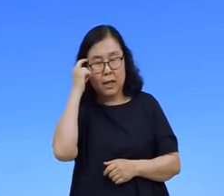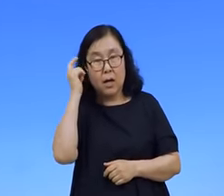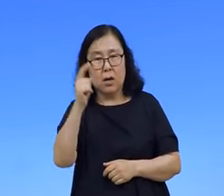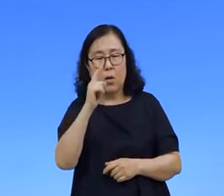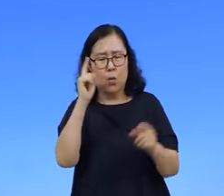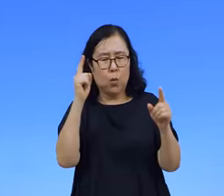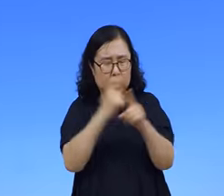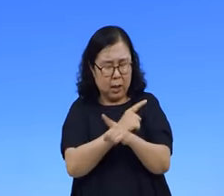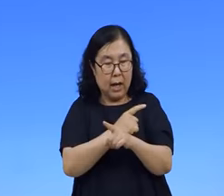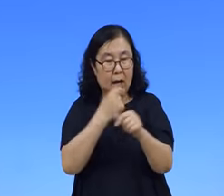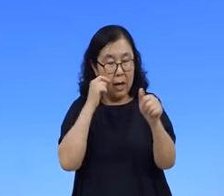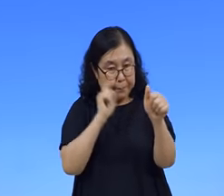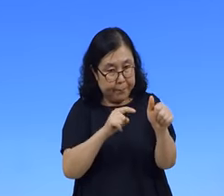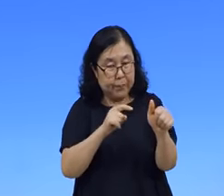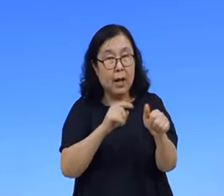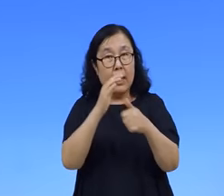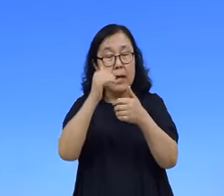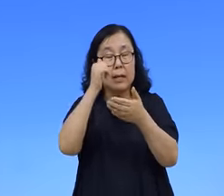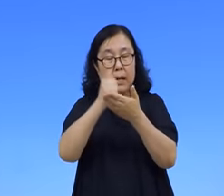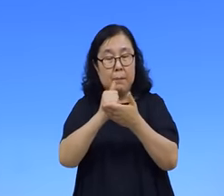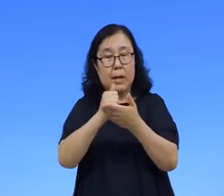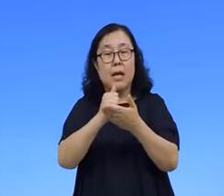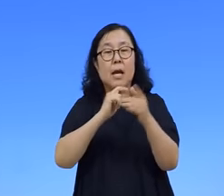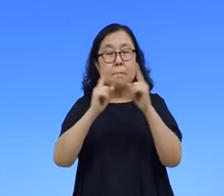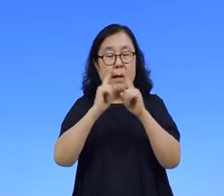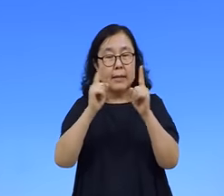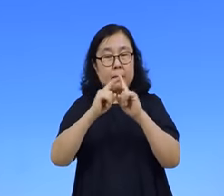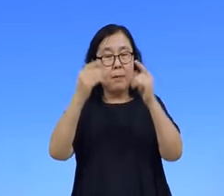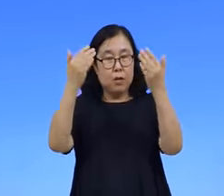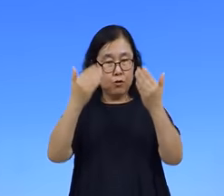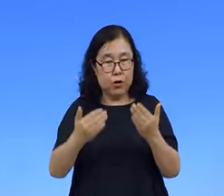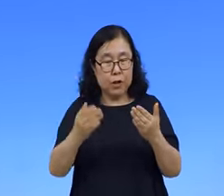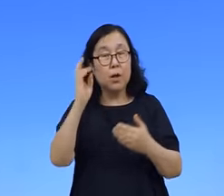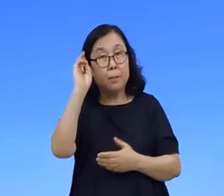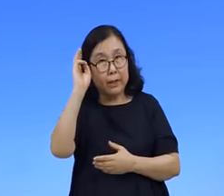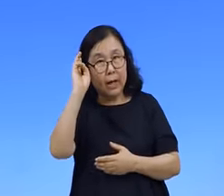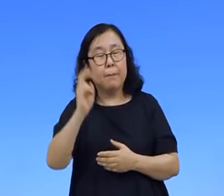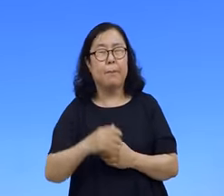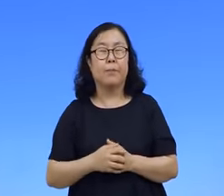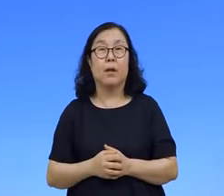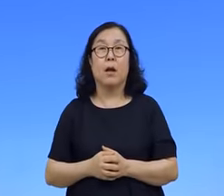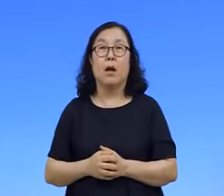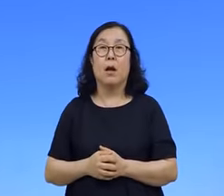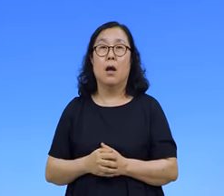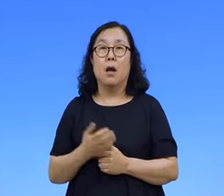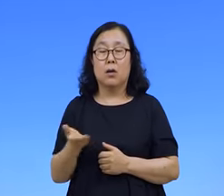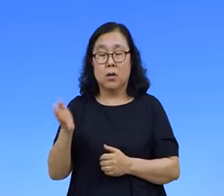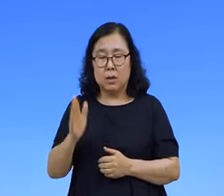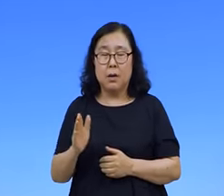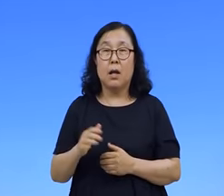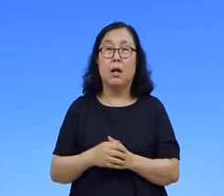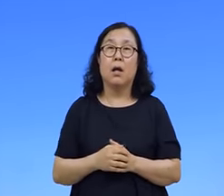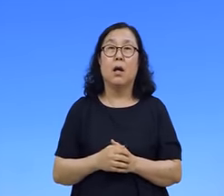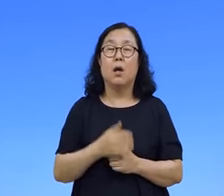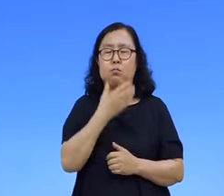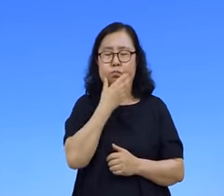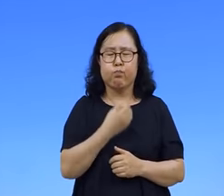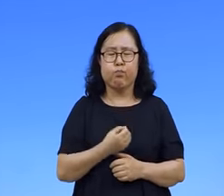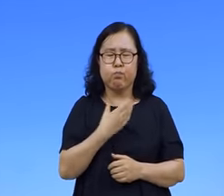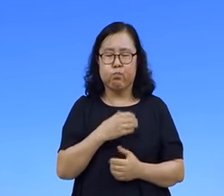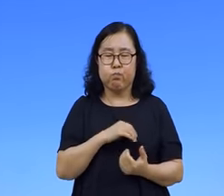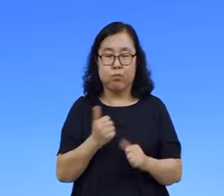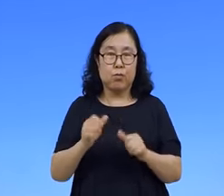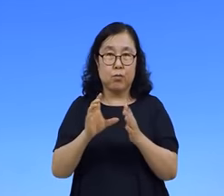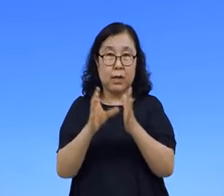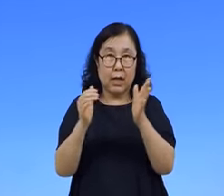너 그거 고쳐야 된다. 얼마나 많은 하나님의 메시지가 있었겠냐고요. 불행하게도 사울 왕은